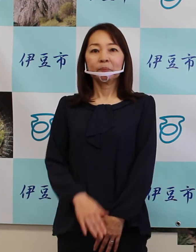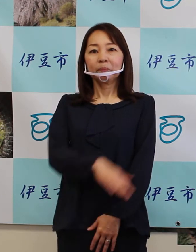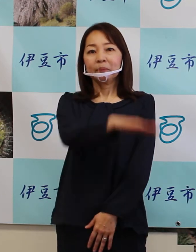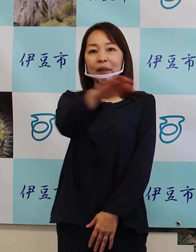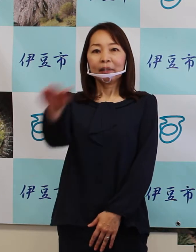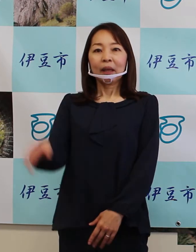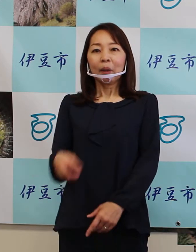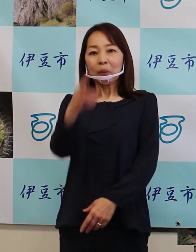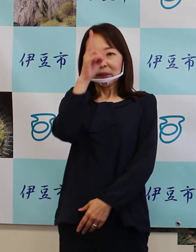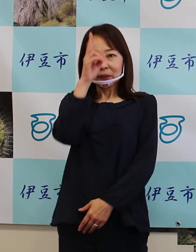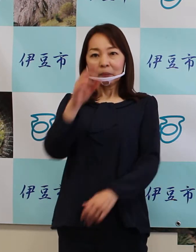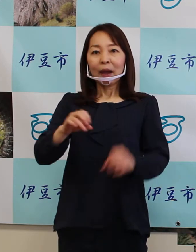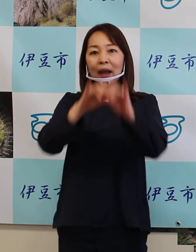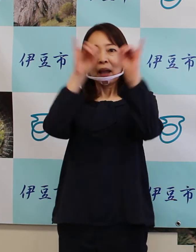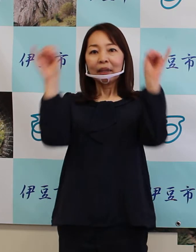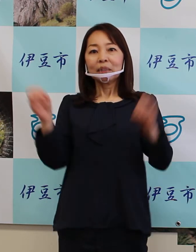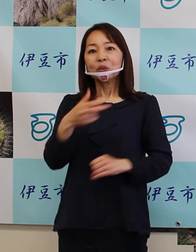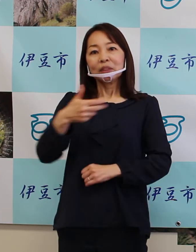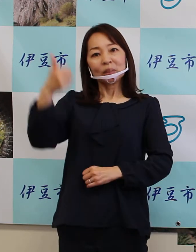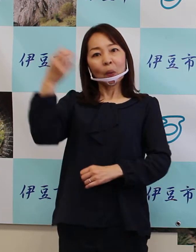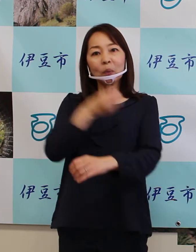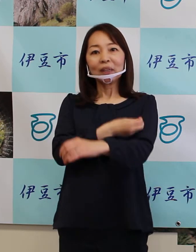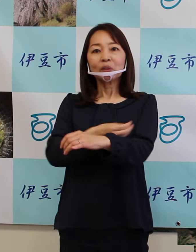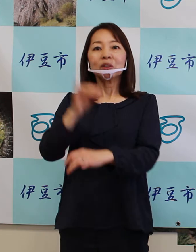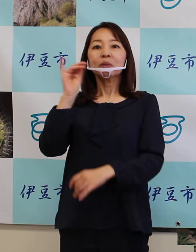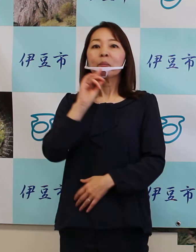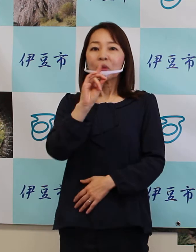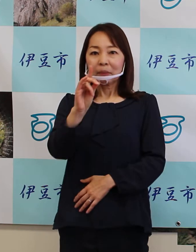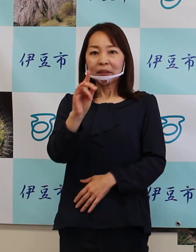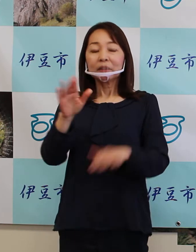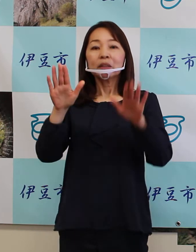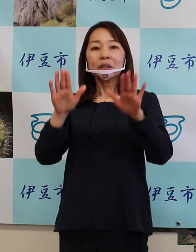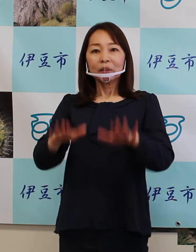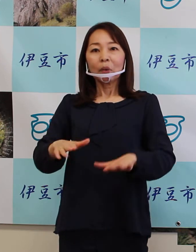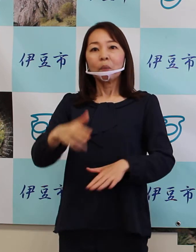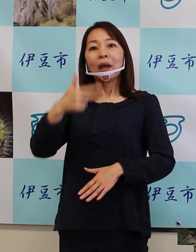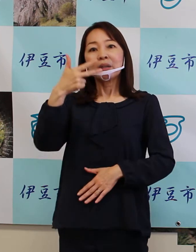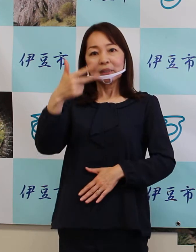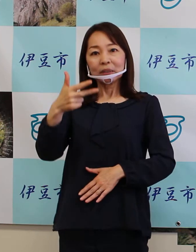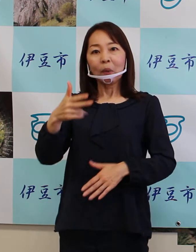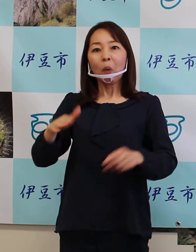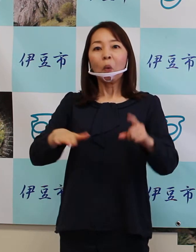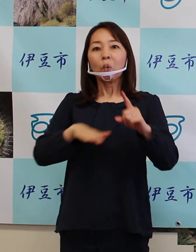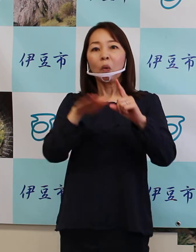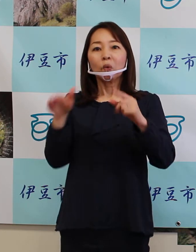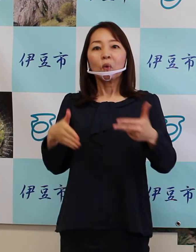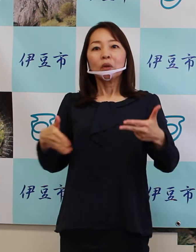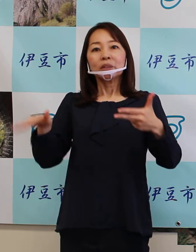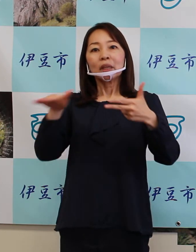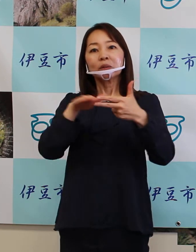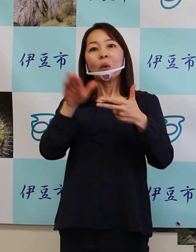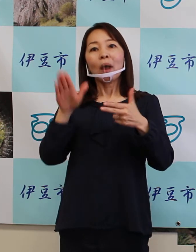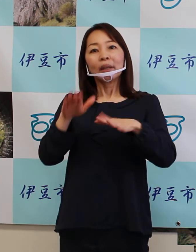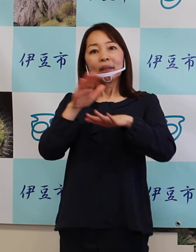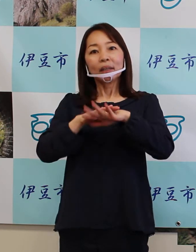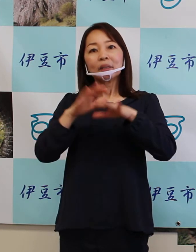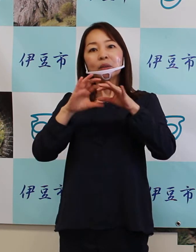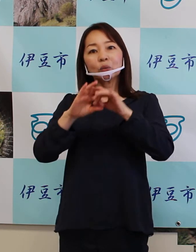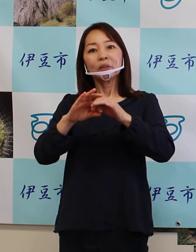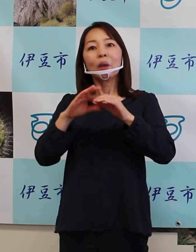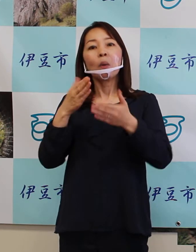皆さんこんにちは。伊豆市長の菊池です。今日は市の公共施設の在り方についてお話をさせていただきます